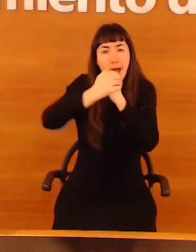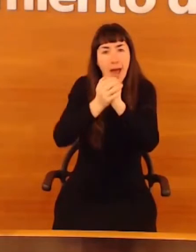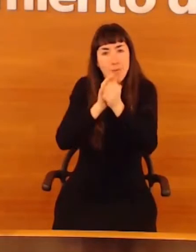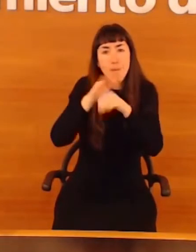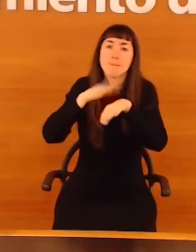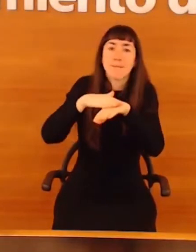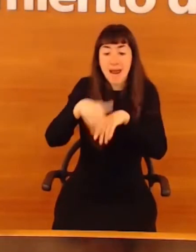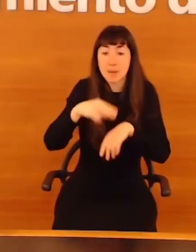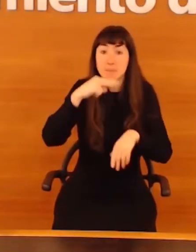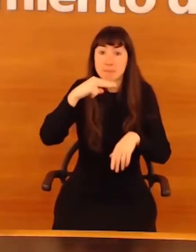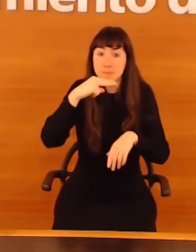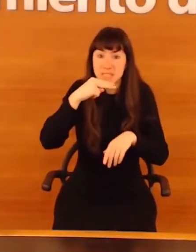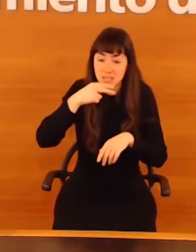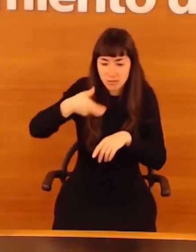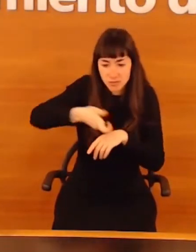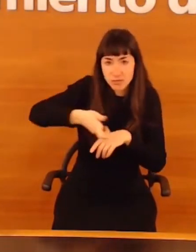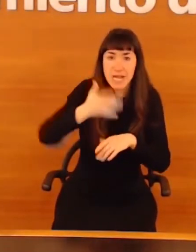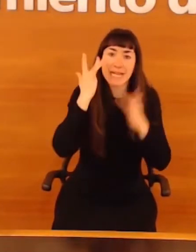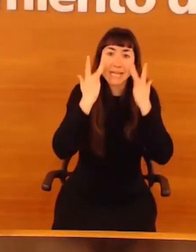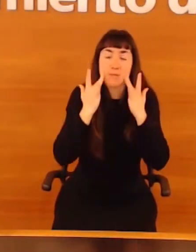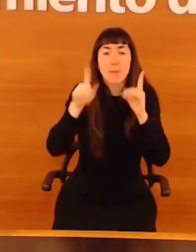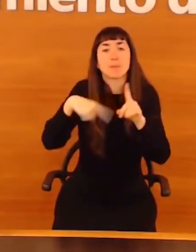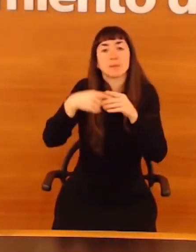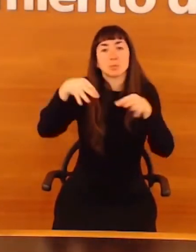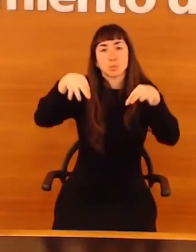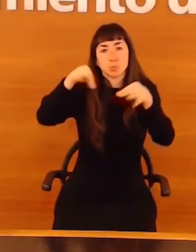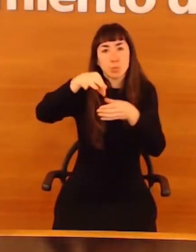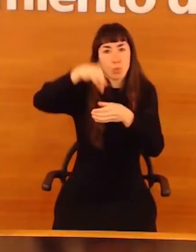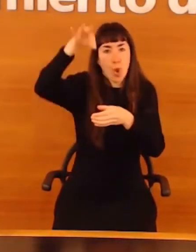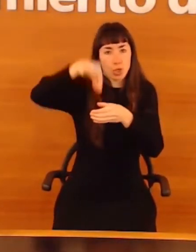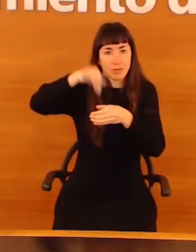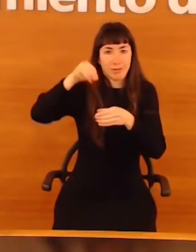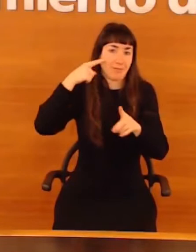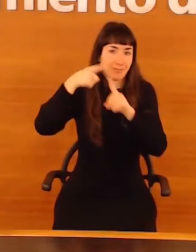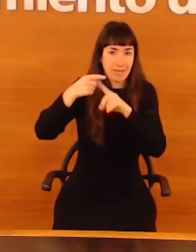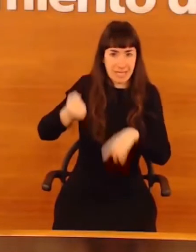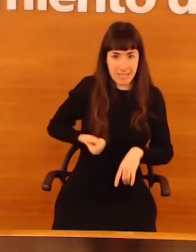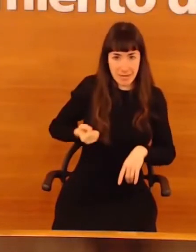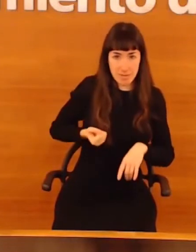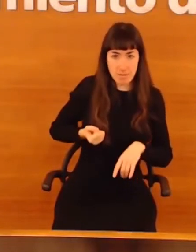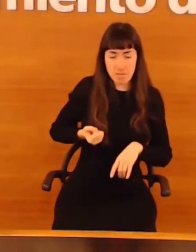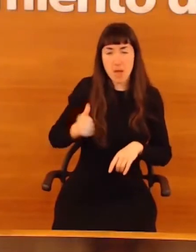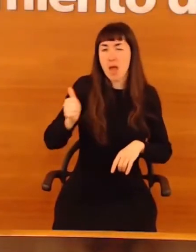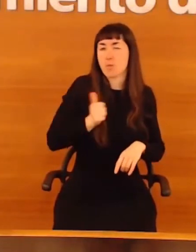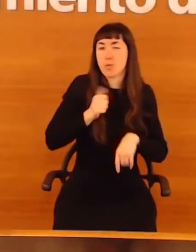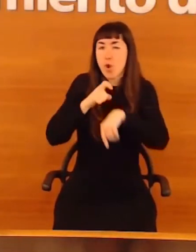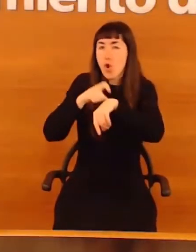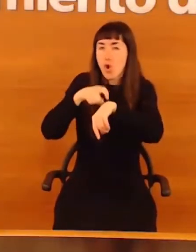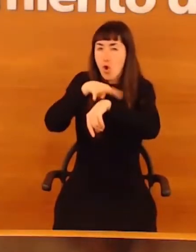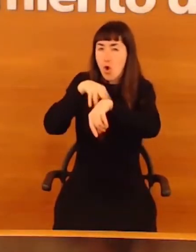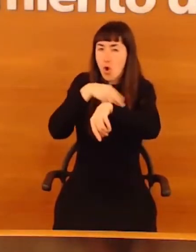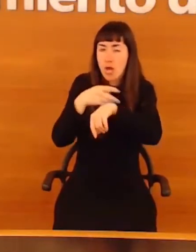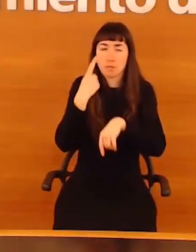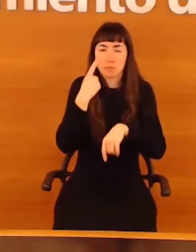heces. Y asimismo, se priorizarán horarios de menor afluencia. Por otra parte, y